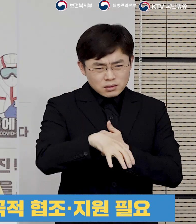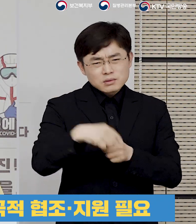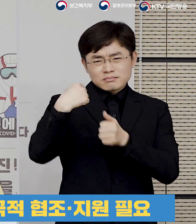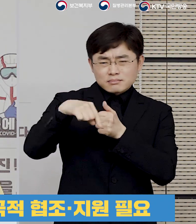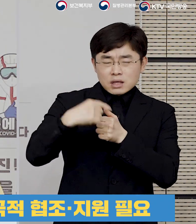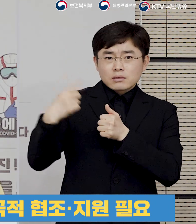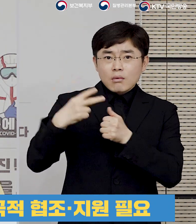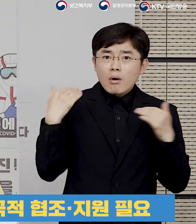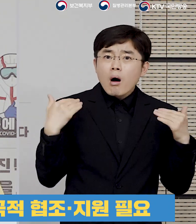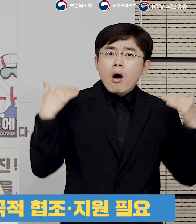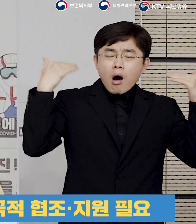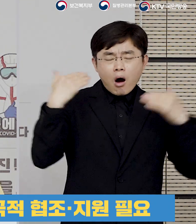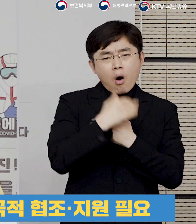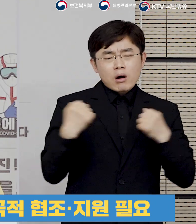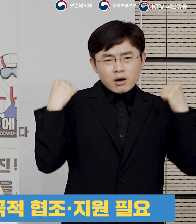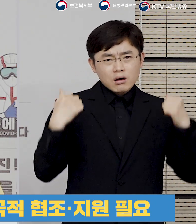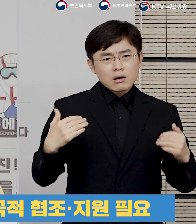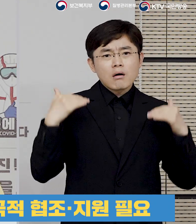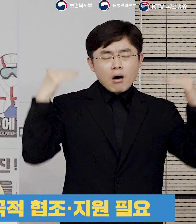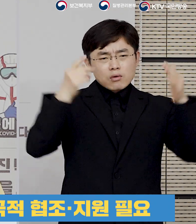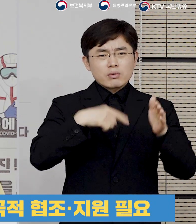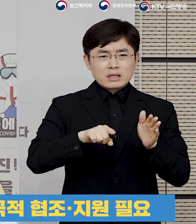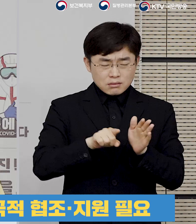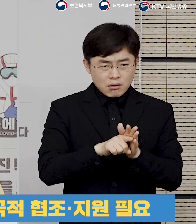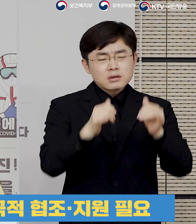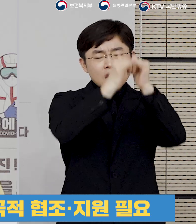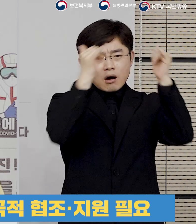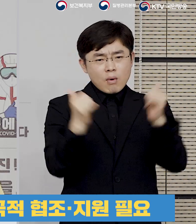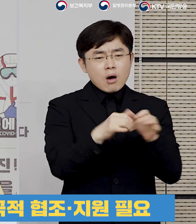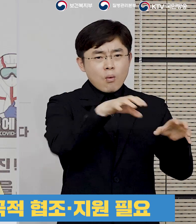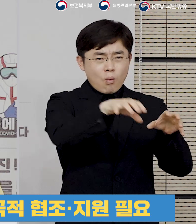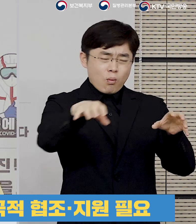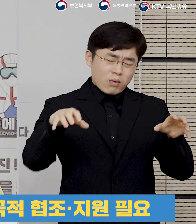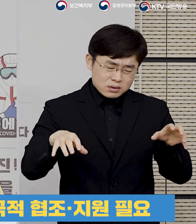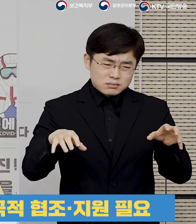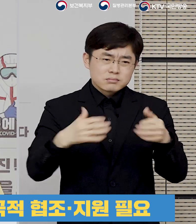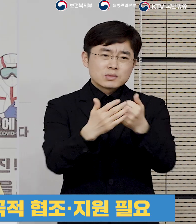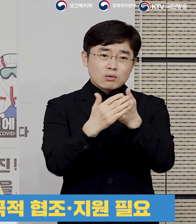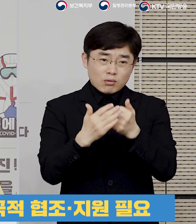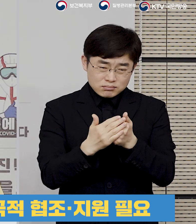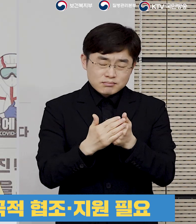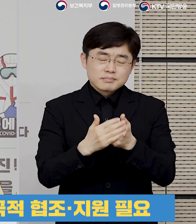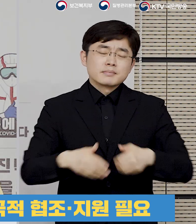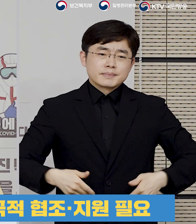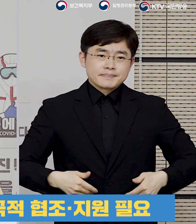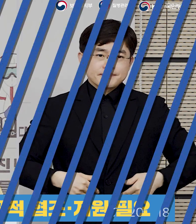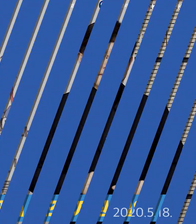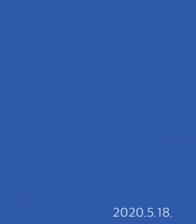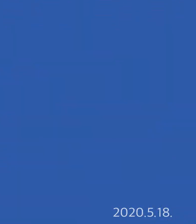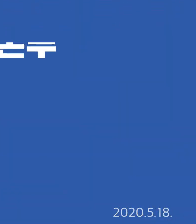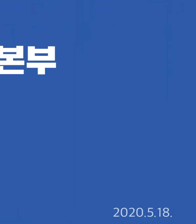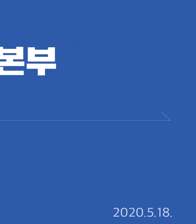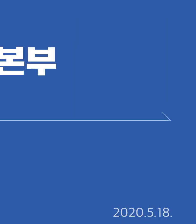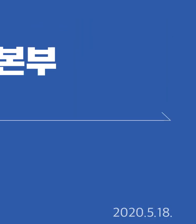환경에서 교육받고 건강하게 성장하기 위해서는 우리 사회 모두의 적극적인 협조와 지원이